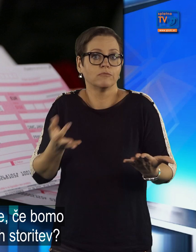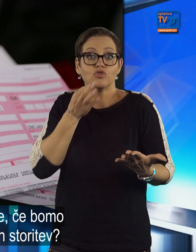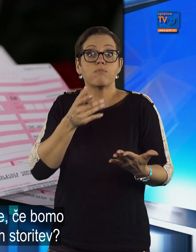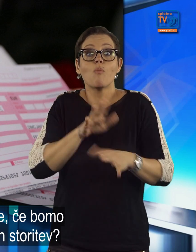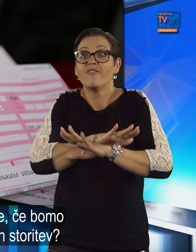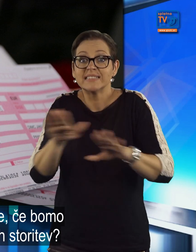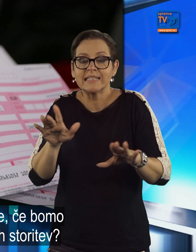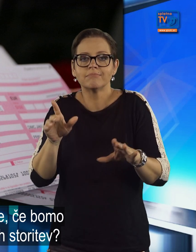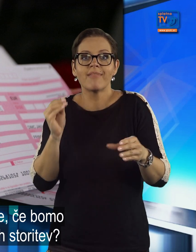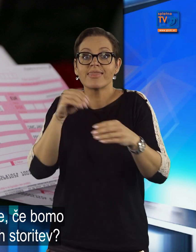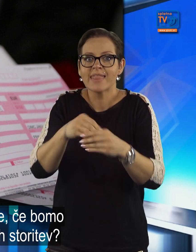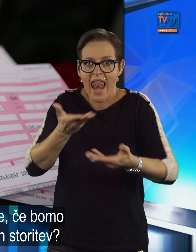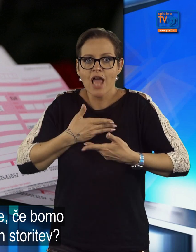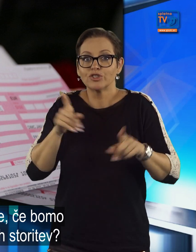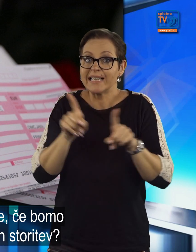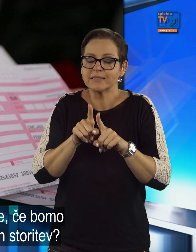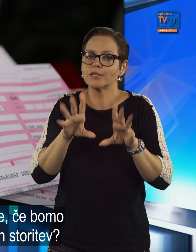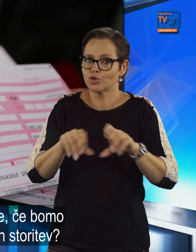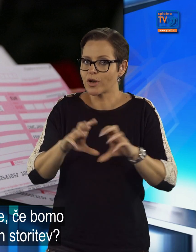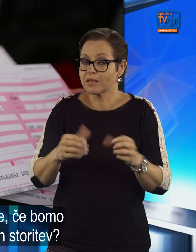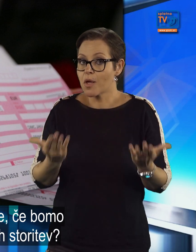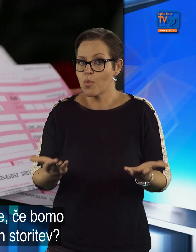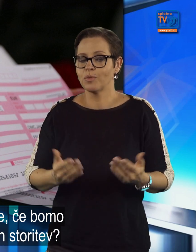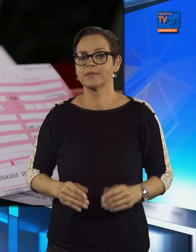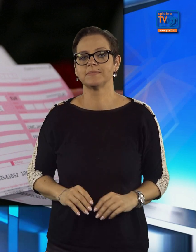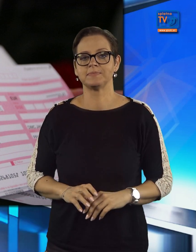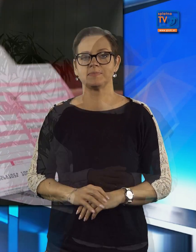je, če bomo vsi deležni istih storitev.